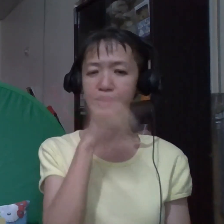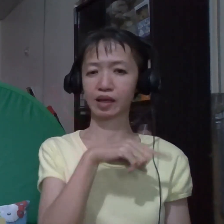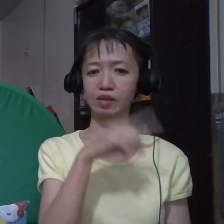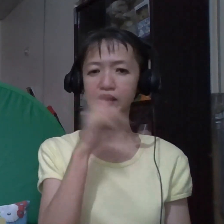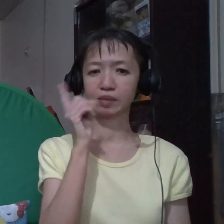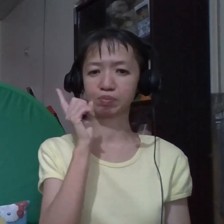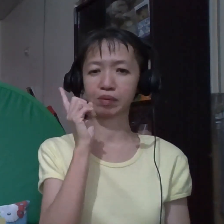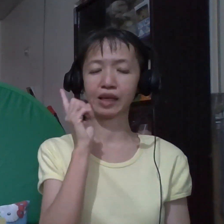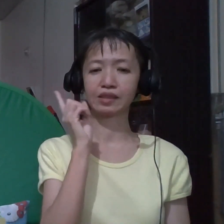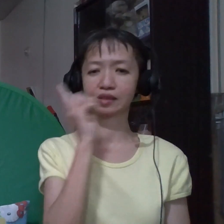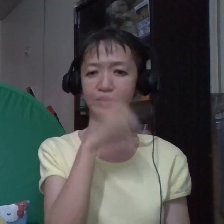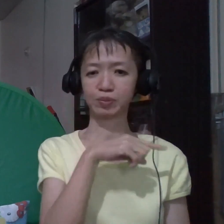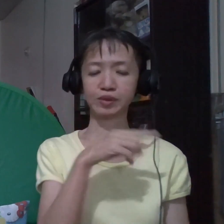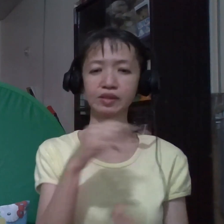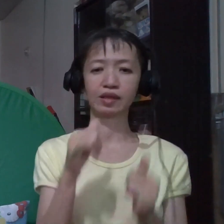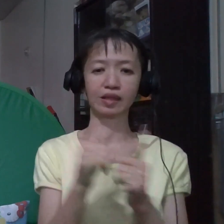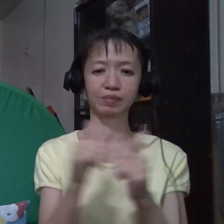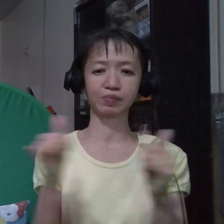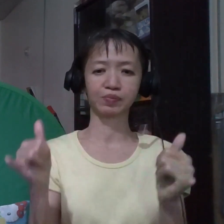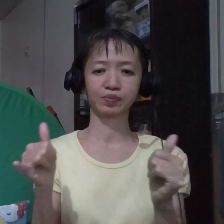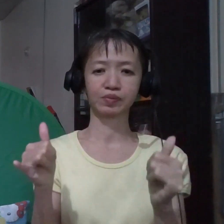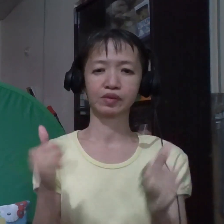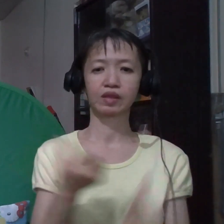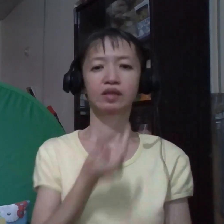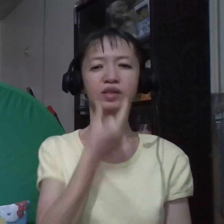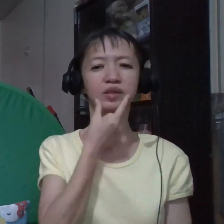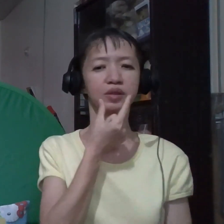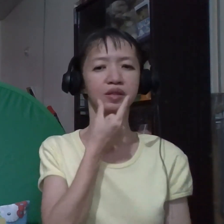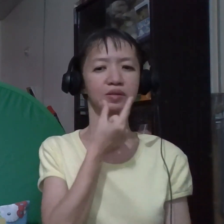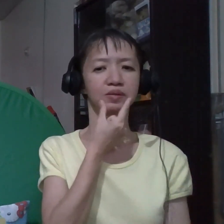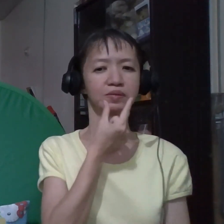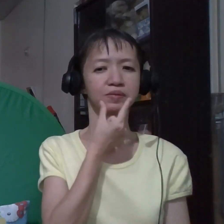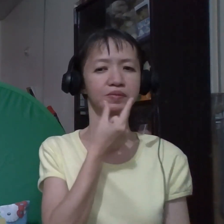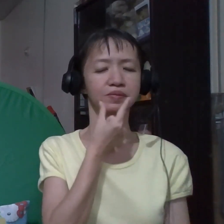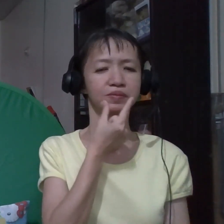나쁘다 or bad, 나쁜 사람 싫어해요.